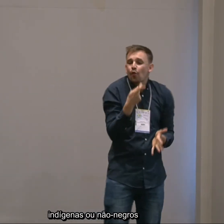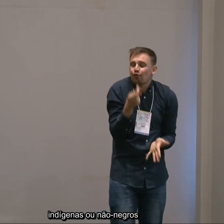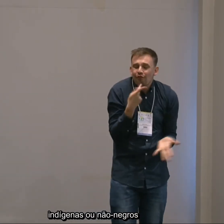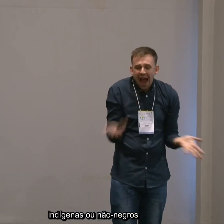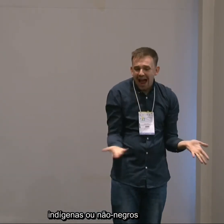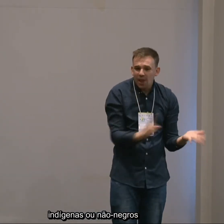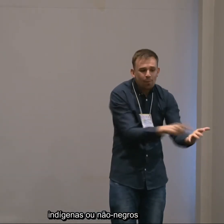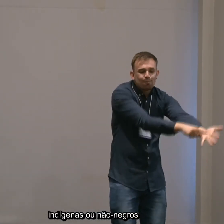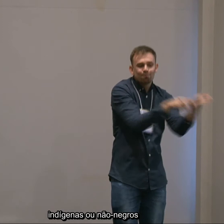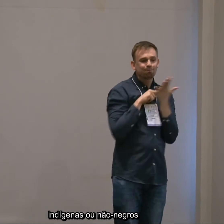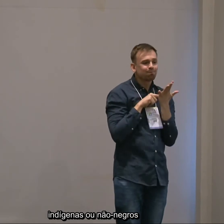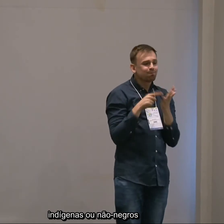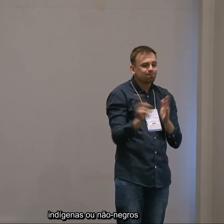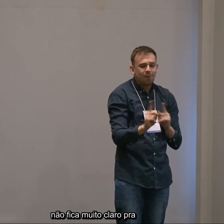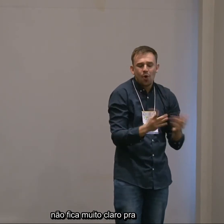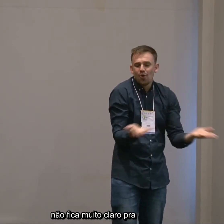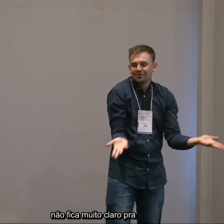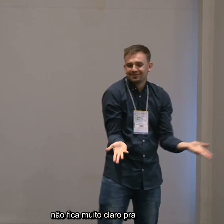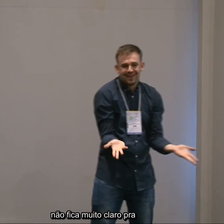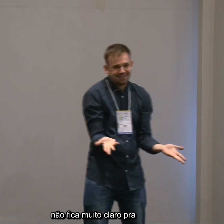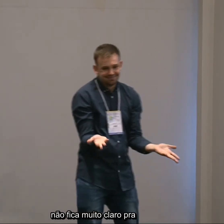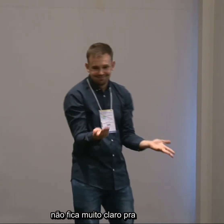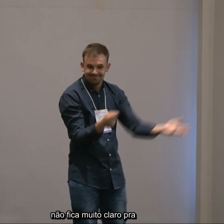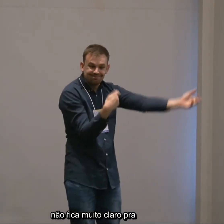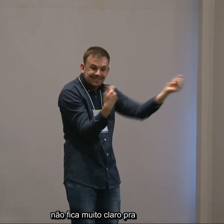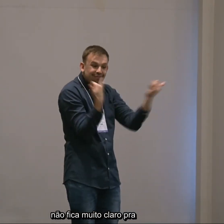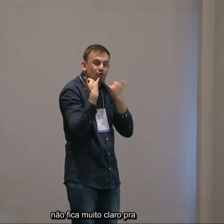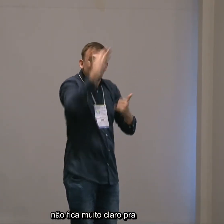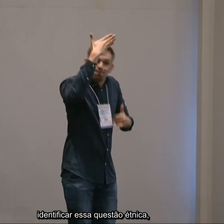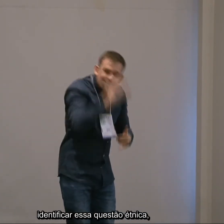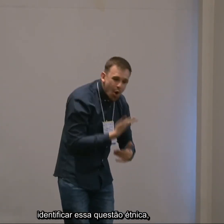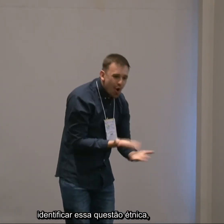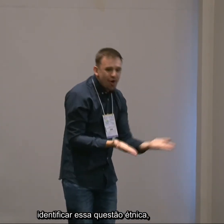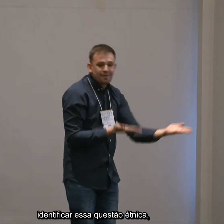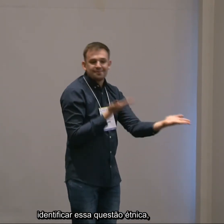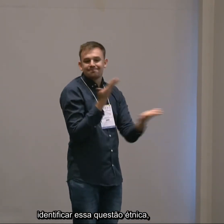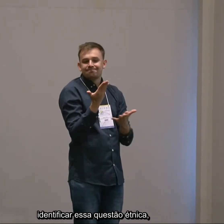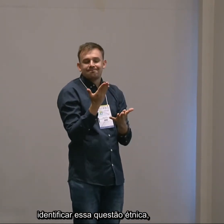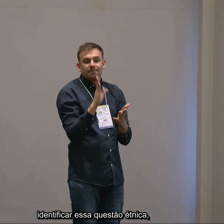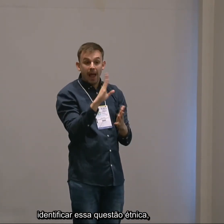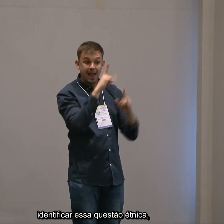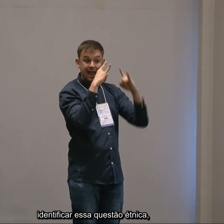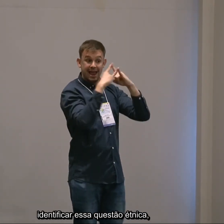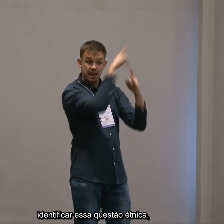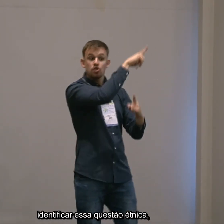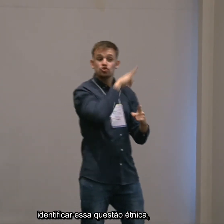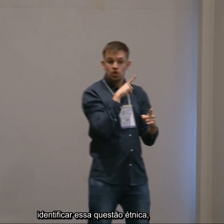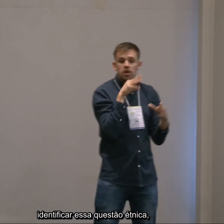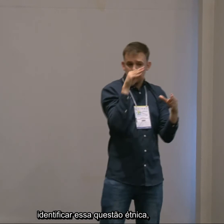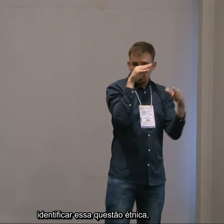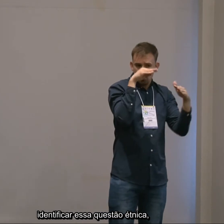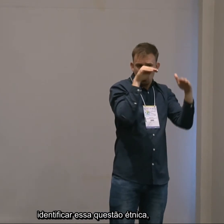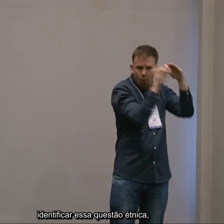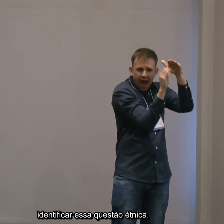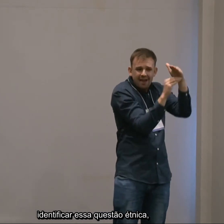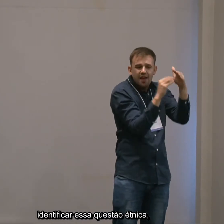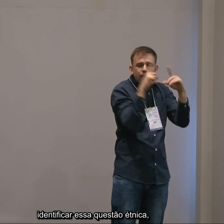ou não negros não fica muito claro para identificar essa questão sócio essa questão